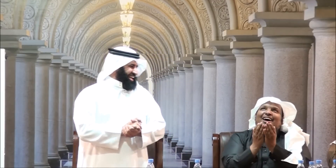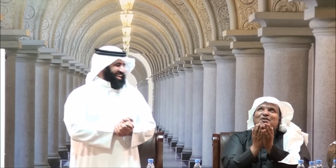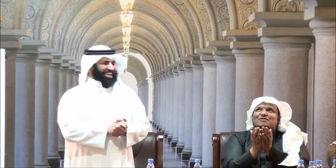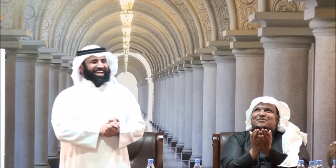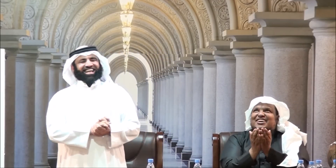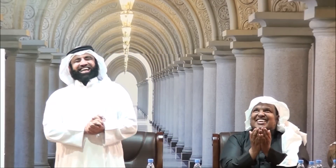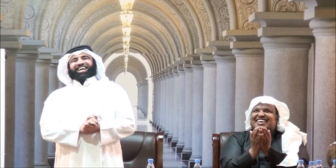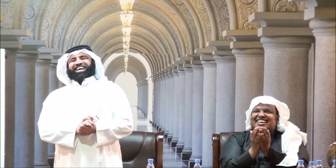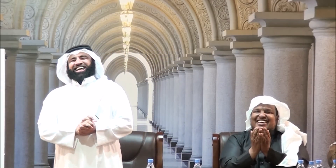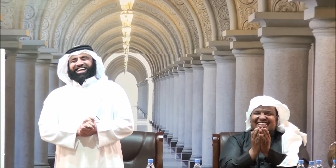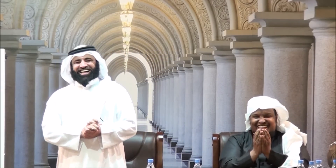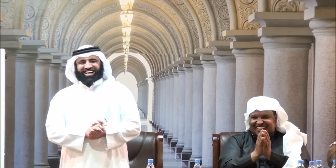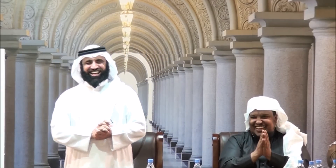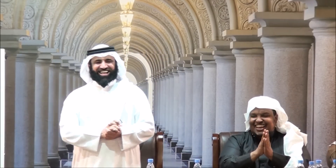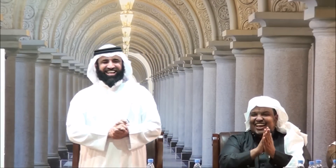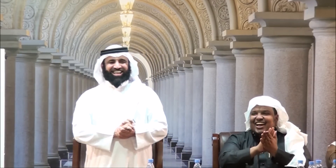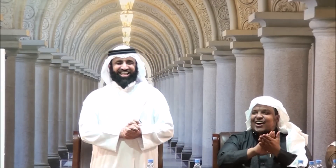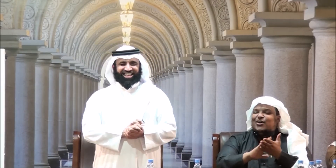الله يوفقك